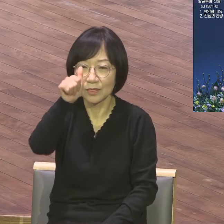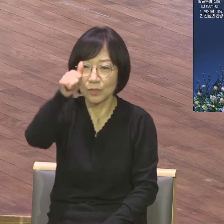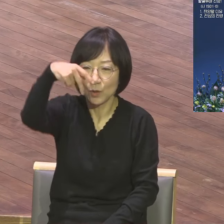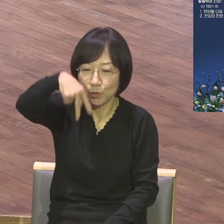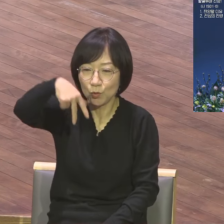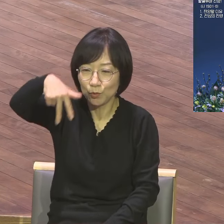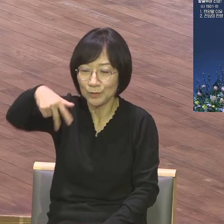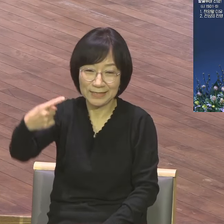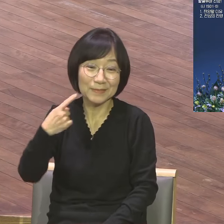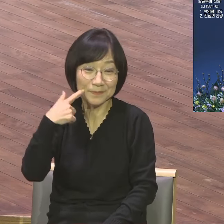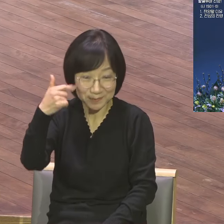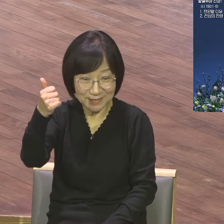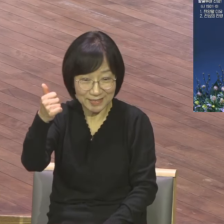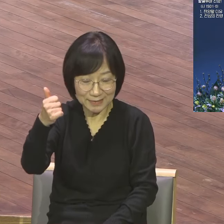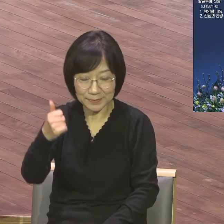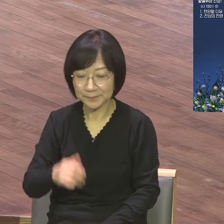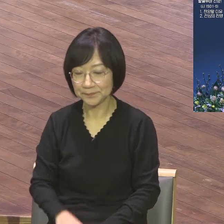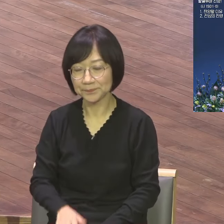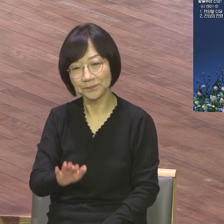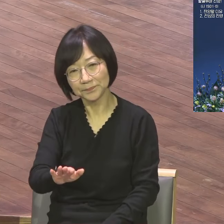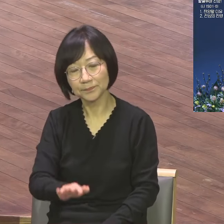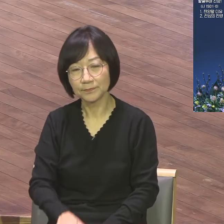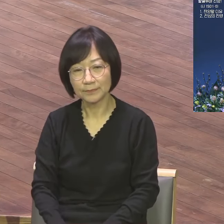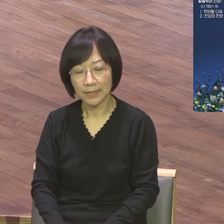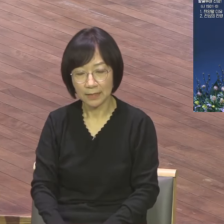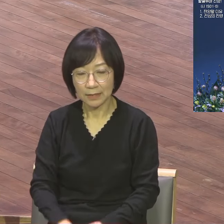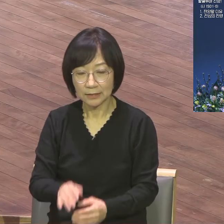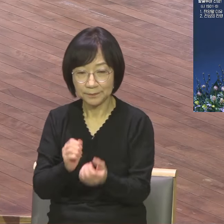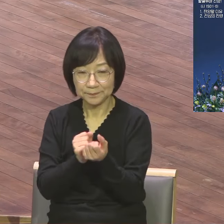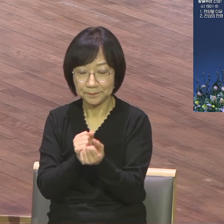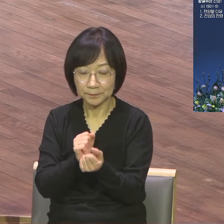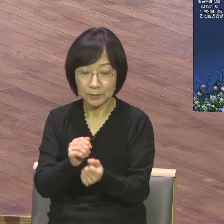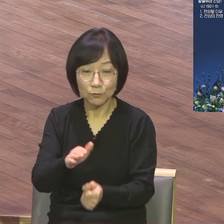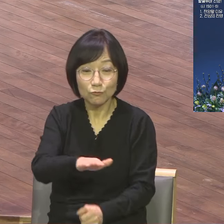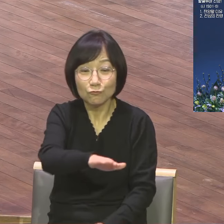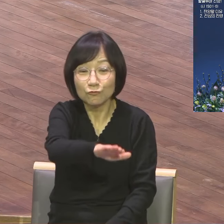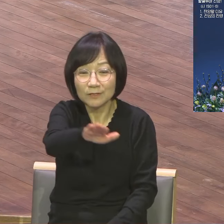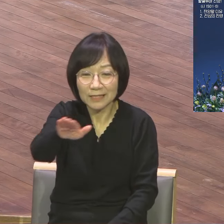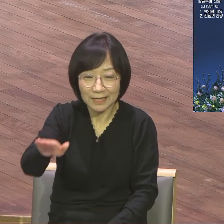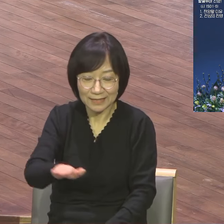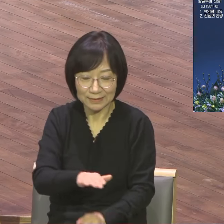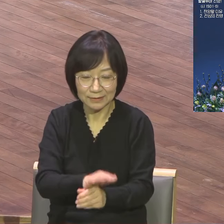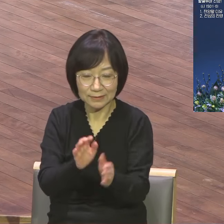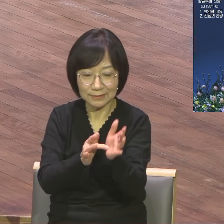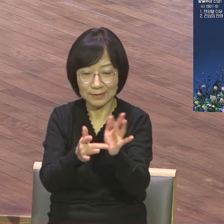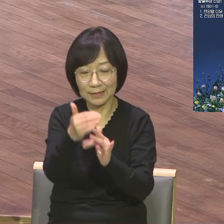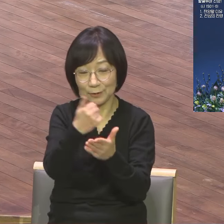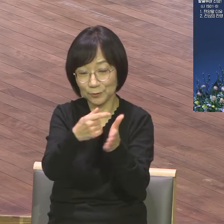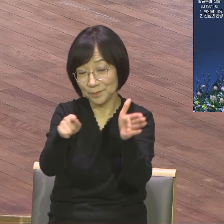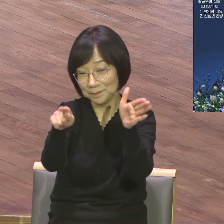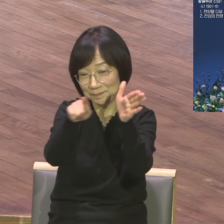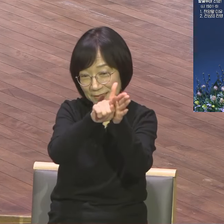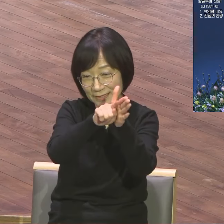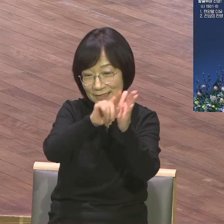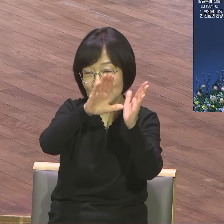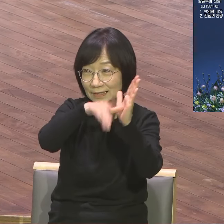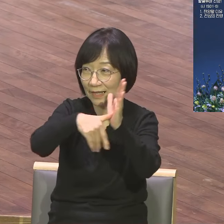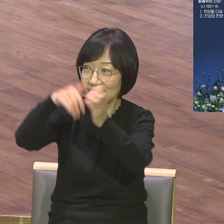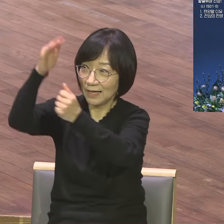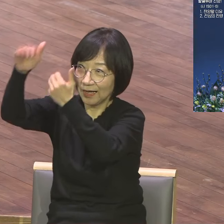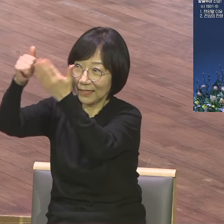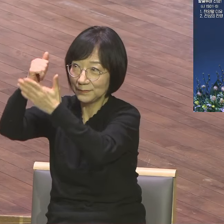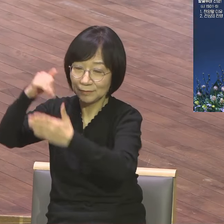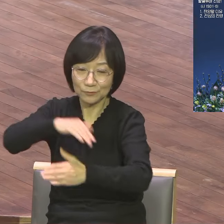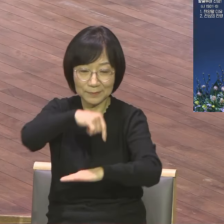찬양에 대해서 이런 고백했습니다. 우리가 거듭날 때 하나님은 우리 마음 안에 찬양을 허락하신다